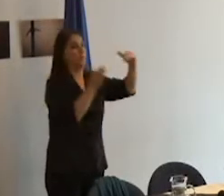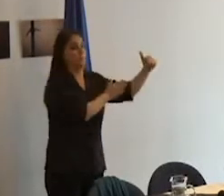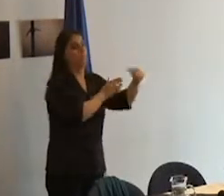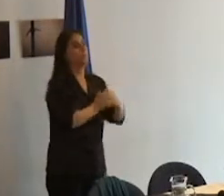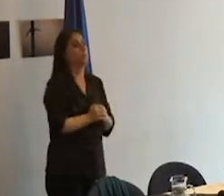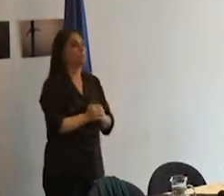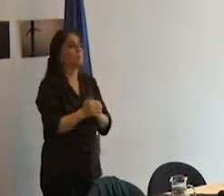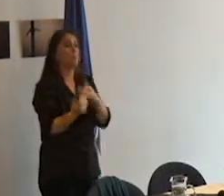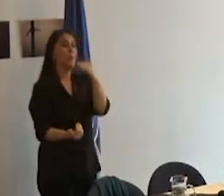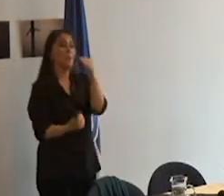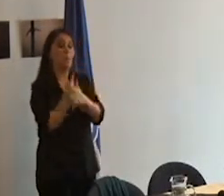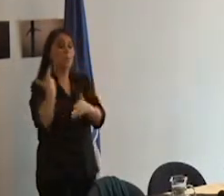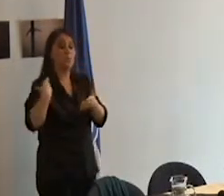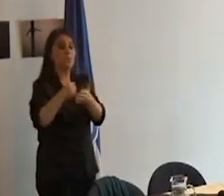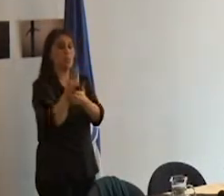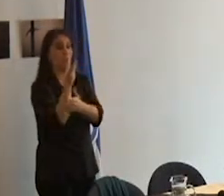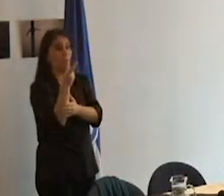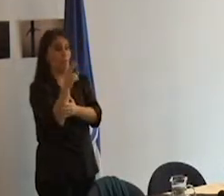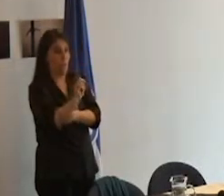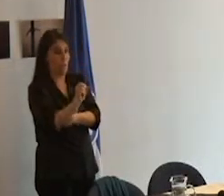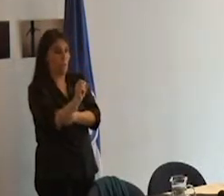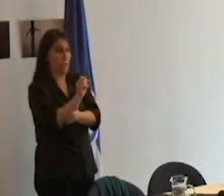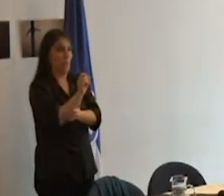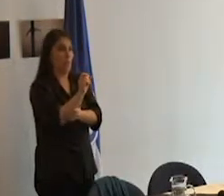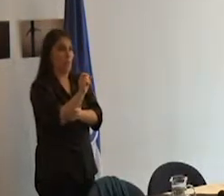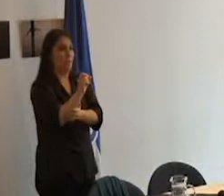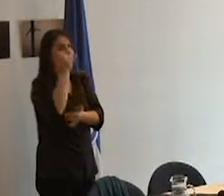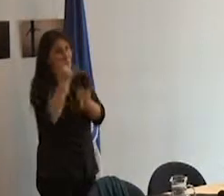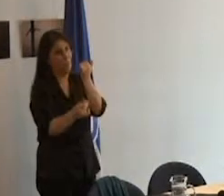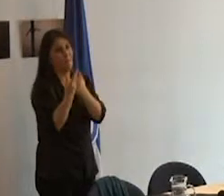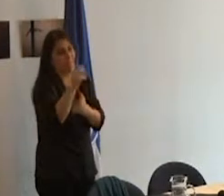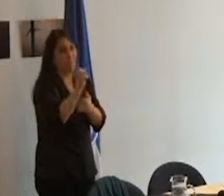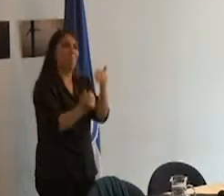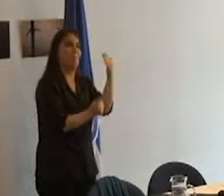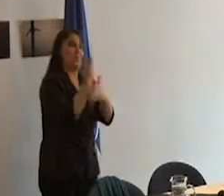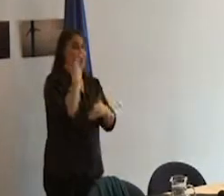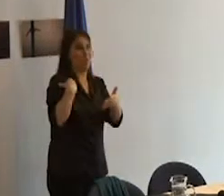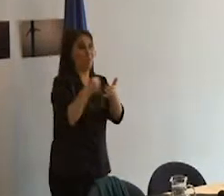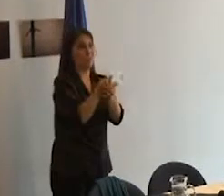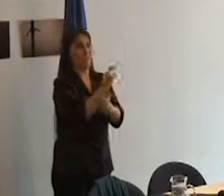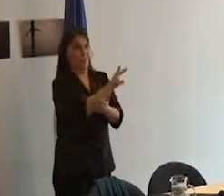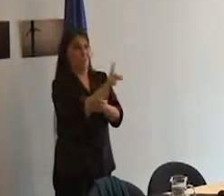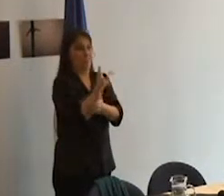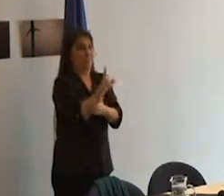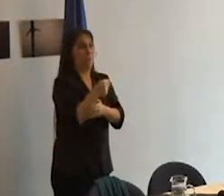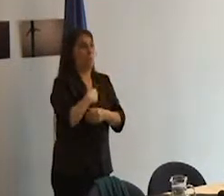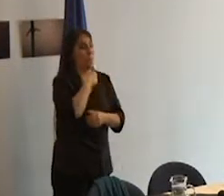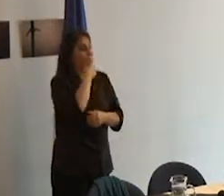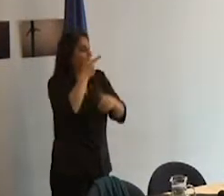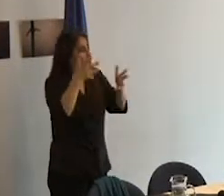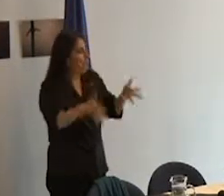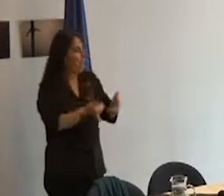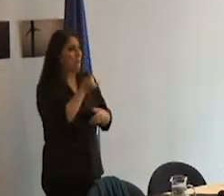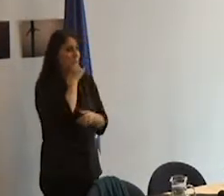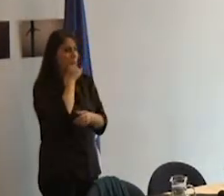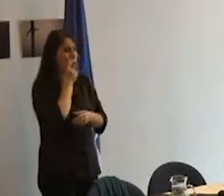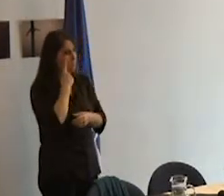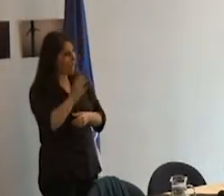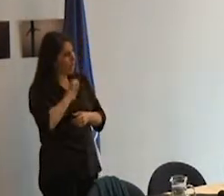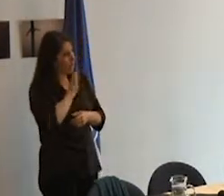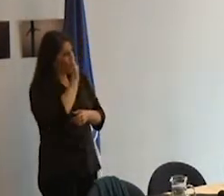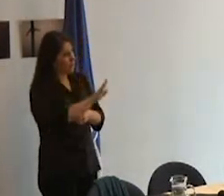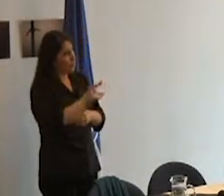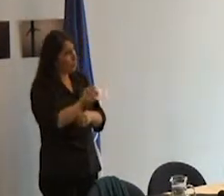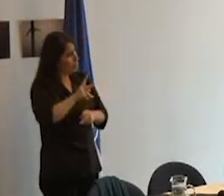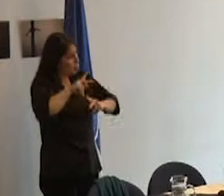años del XXI, que promueven, ensalzan la diferencia cultural como una característica propia y digna